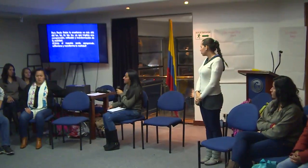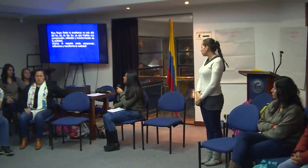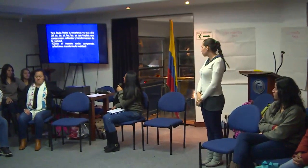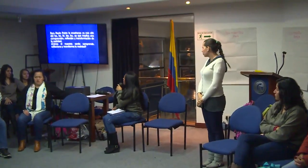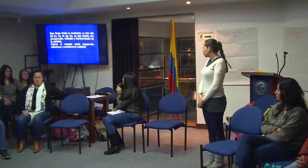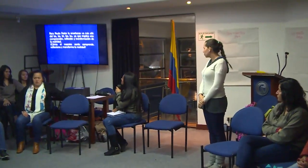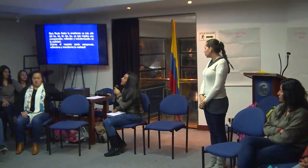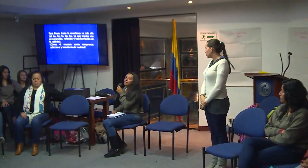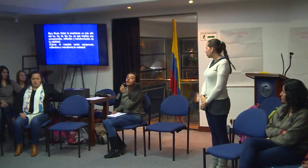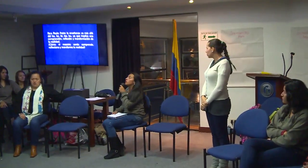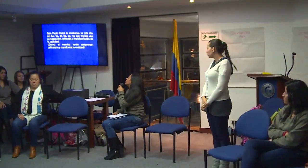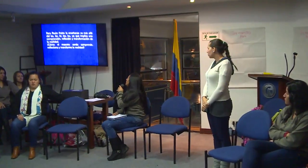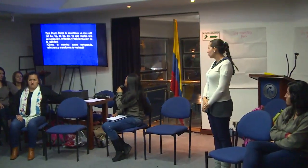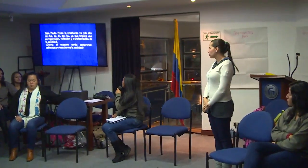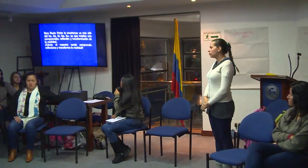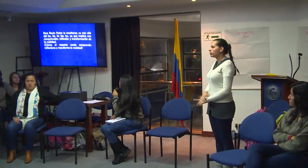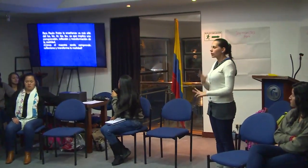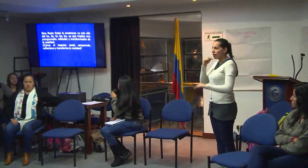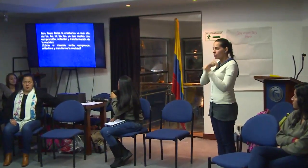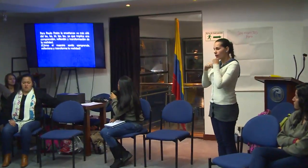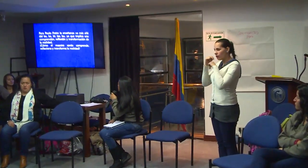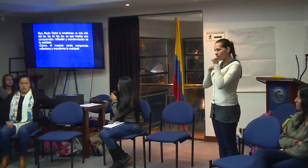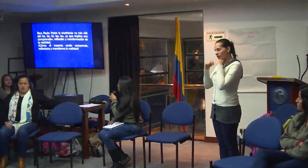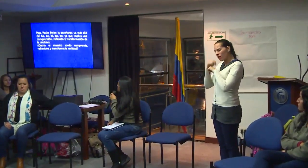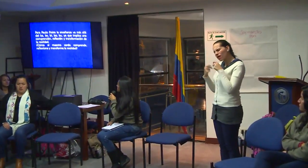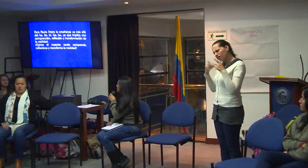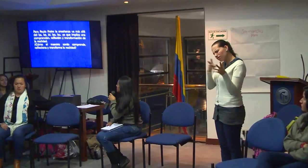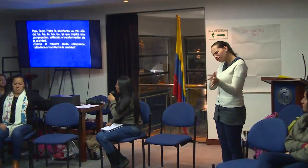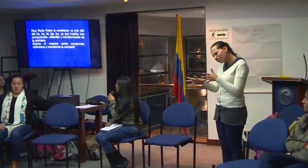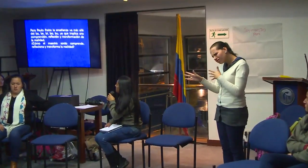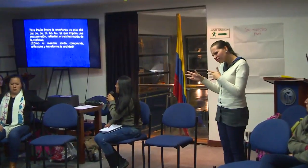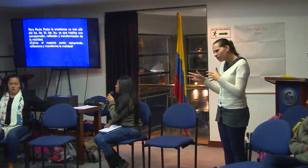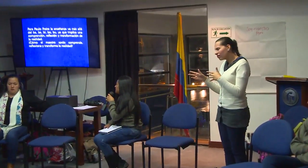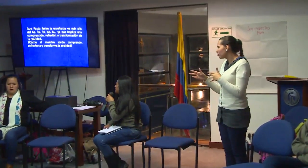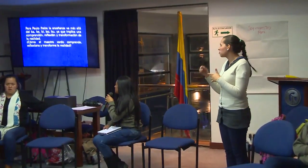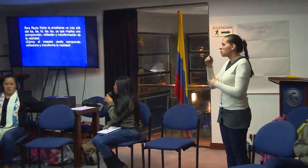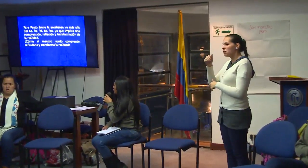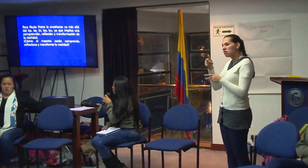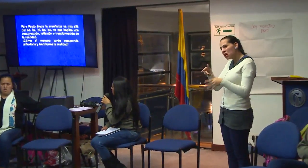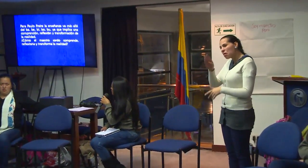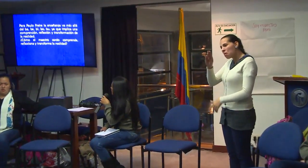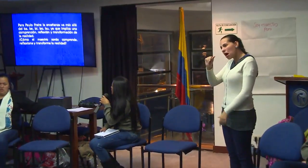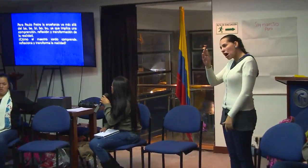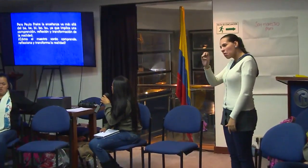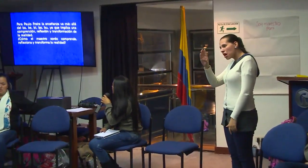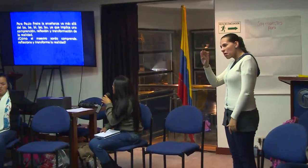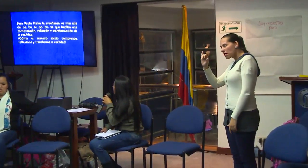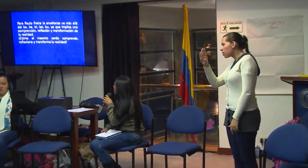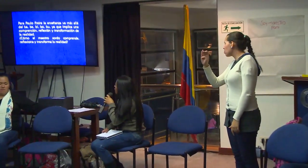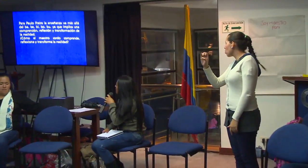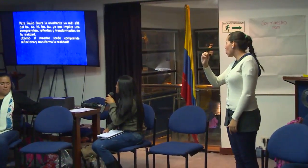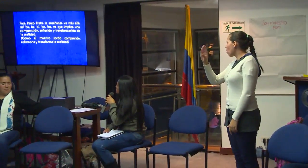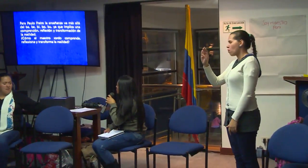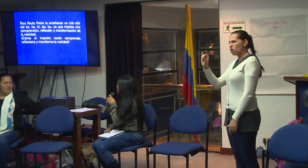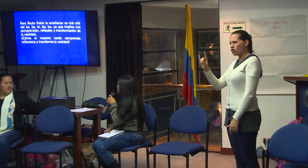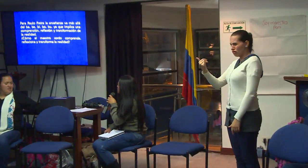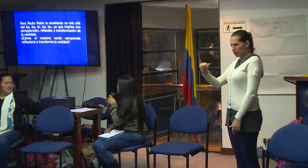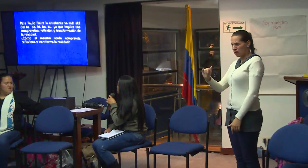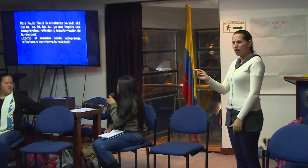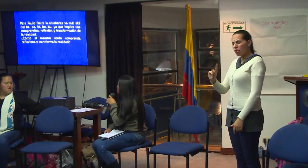Dice, para Paulo Freire, la enseñanza va más allá del va, ve, vi, bo, bu, ya que implica una